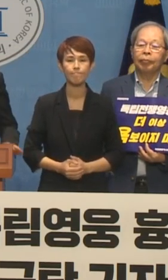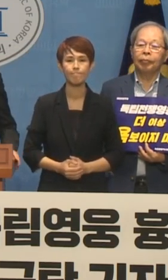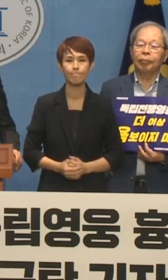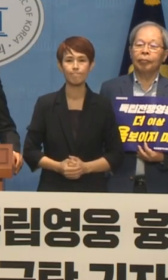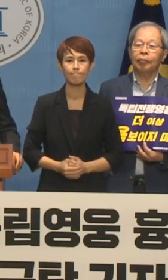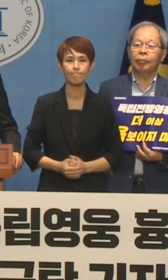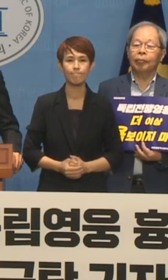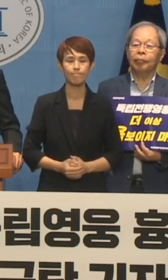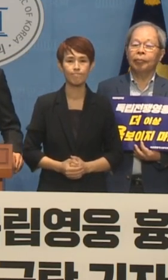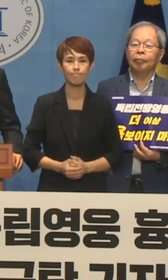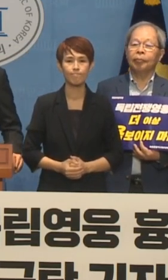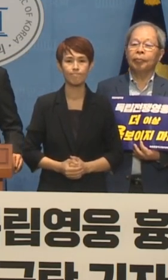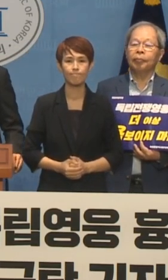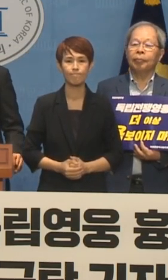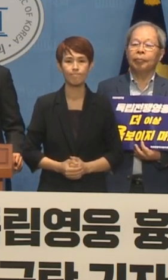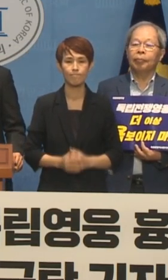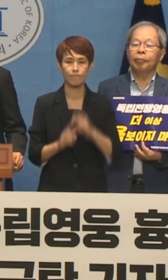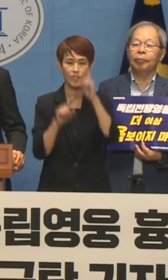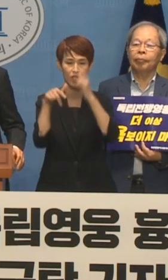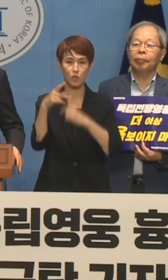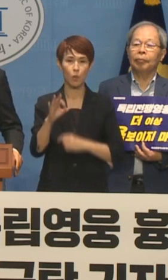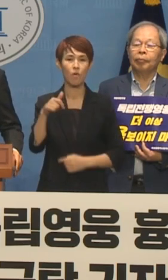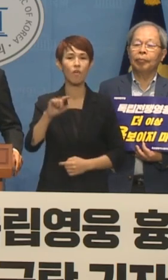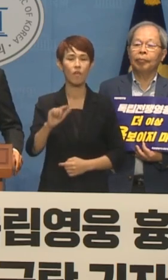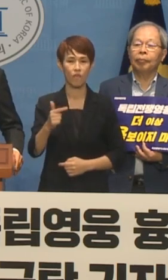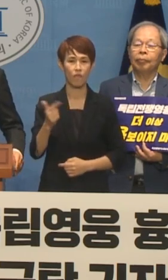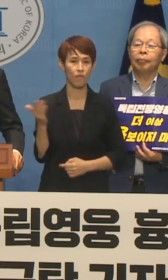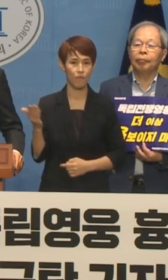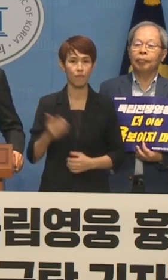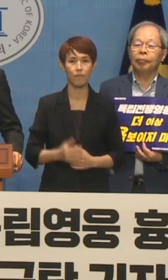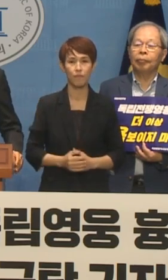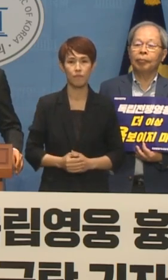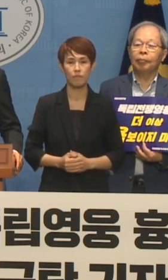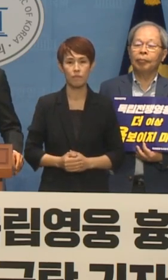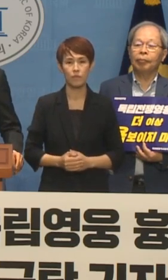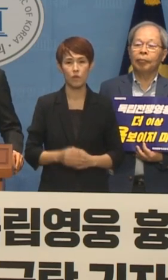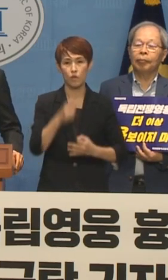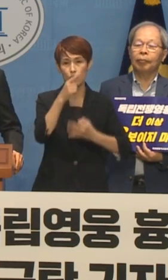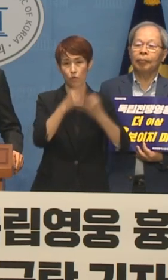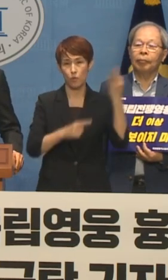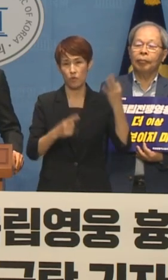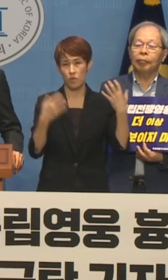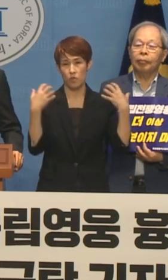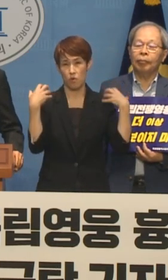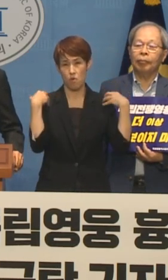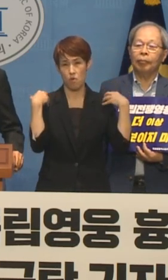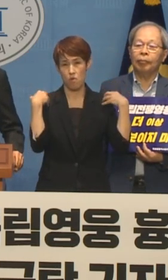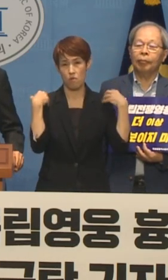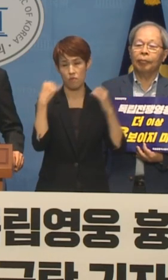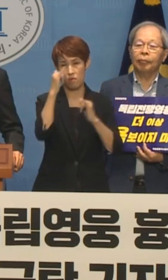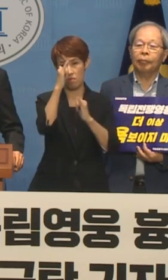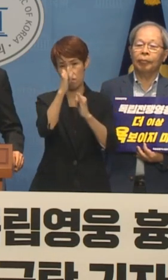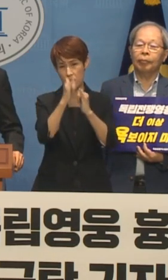예, 이종걸입니다. 선을 넘은 윤석열 정권의 역사전쟁,